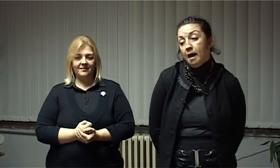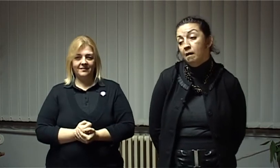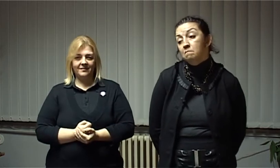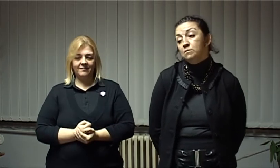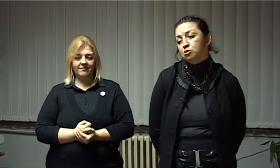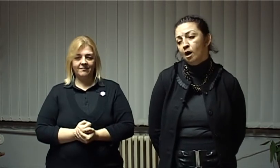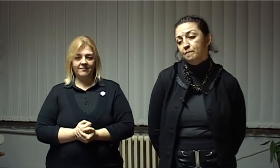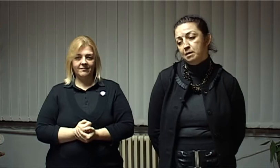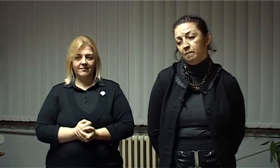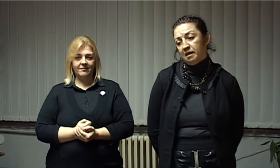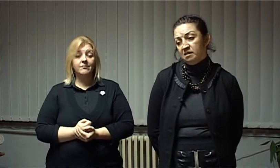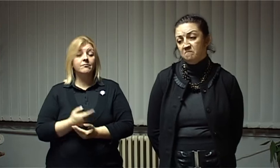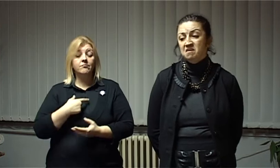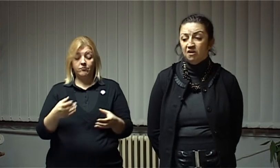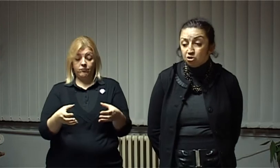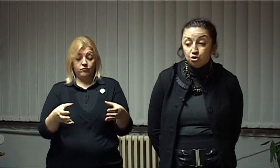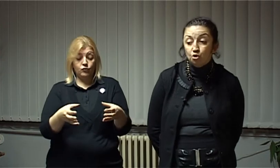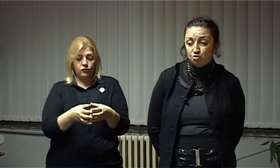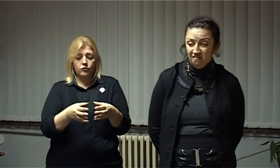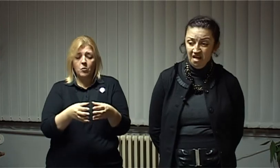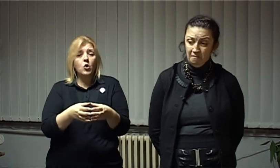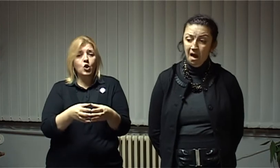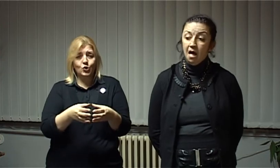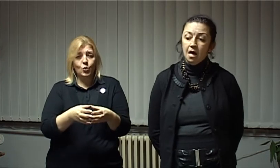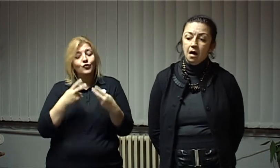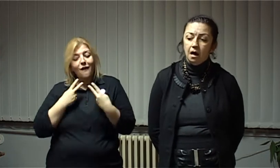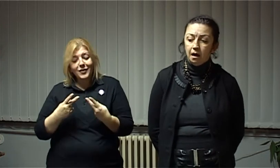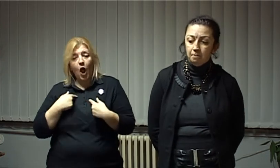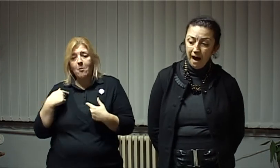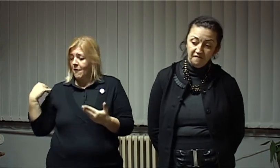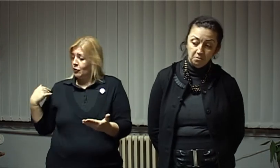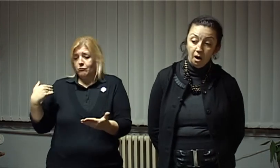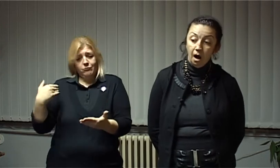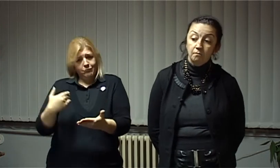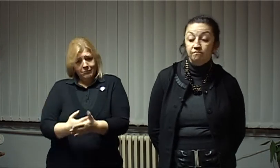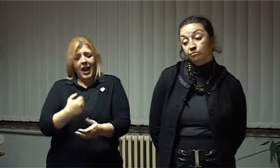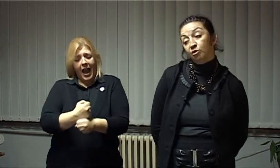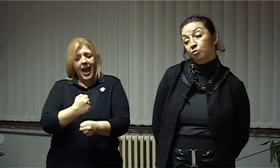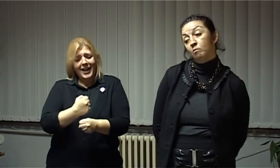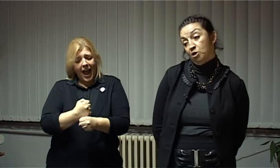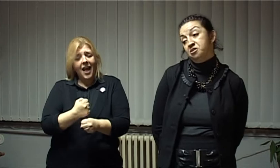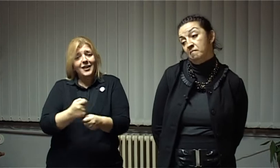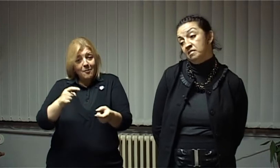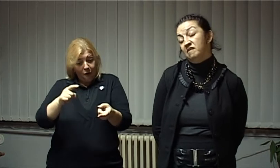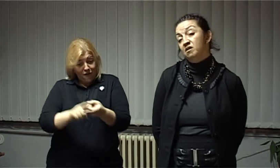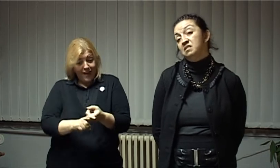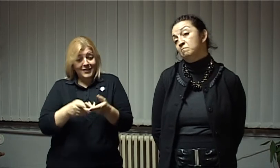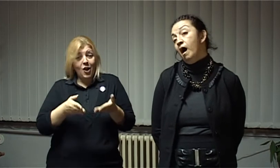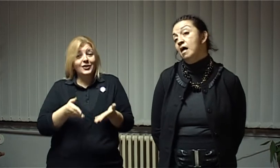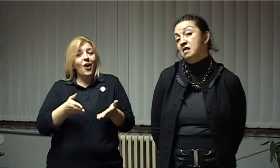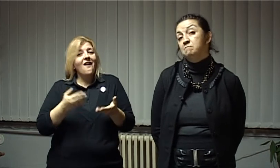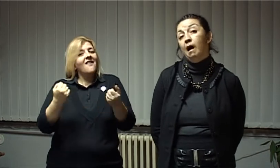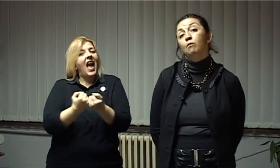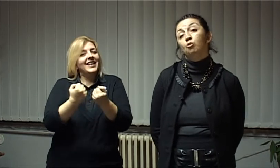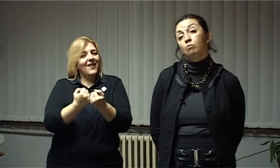Društvo je, s obzirom da se mi već duže vreme bavimo glumačkim